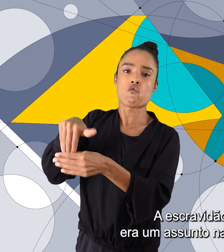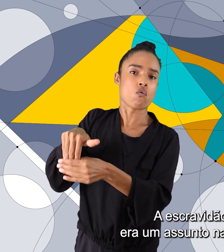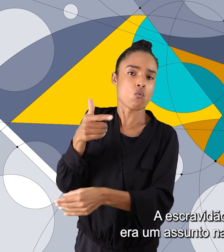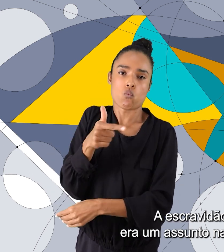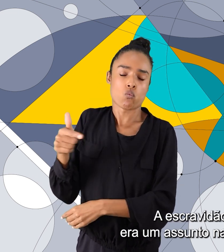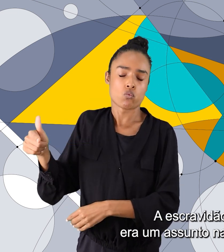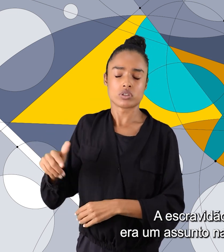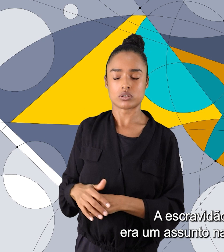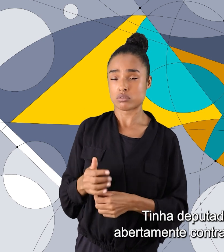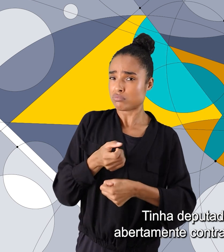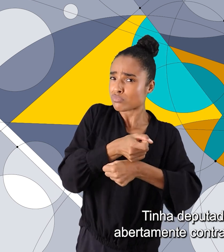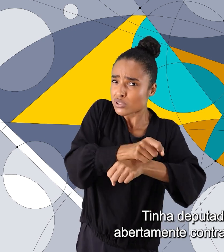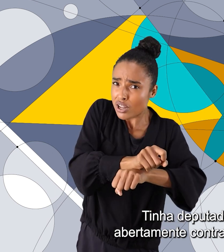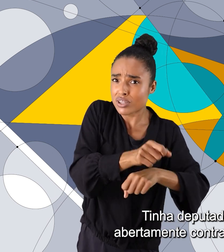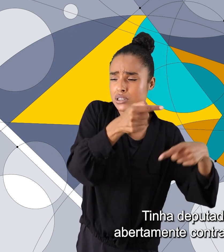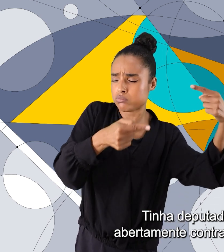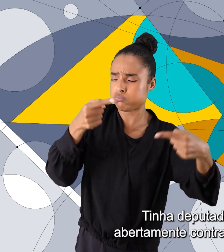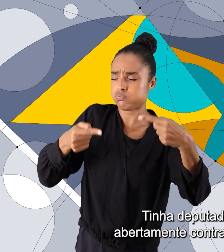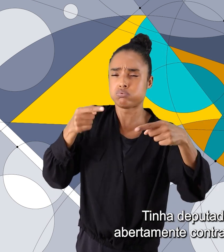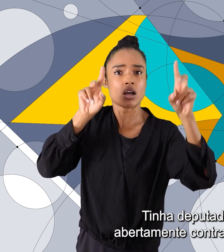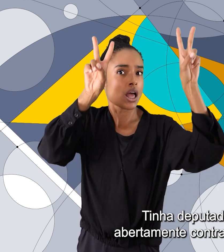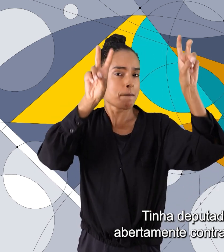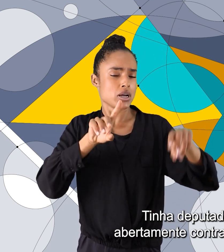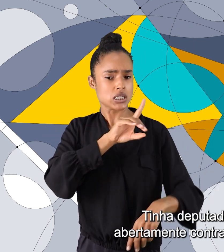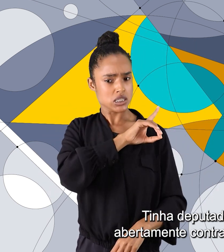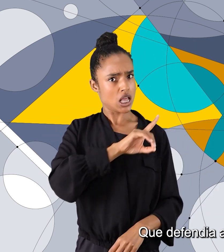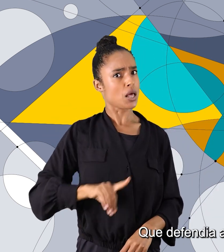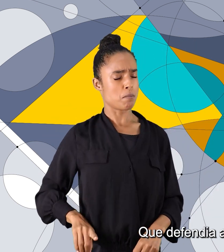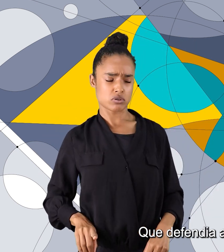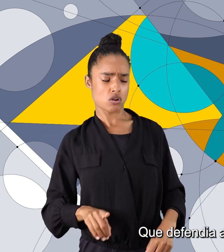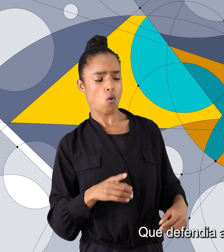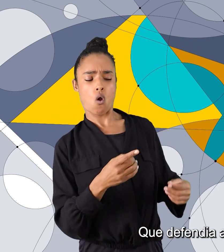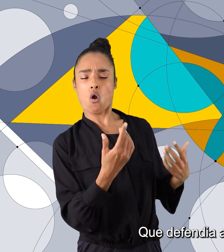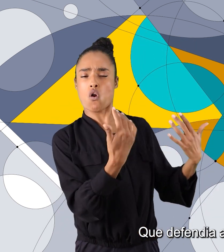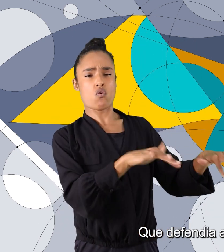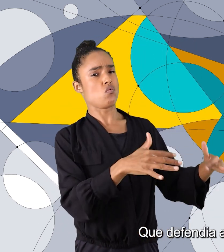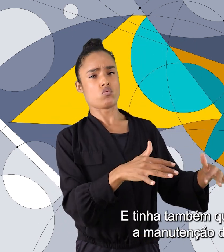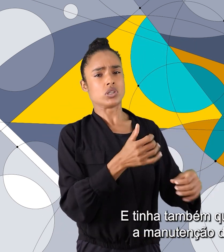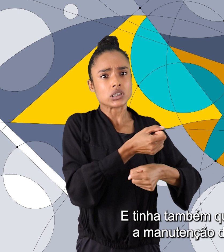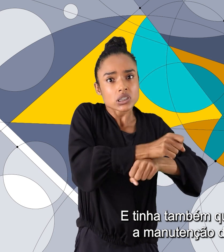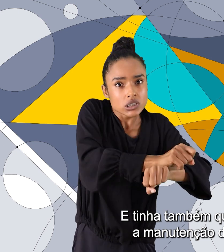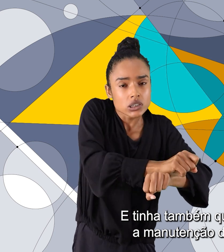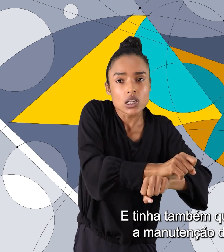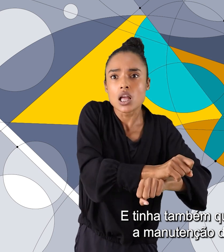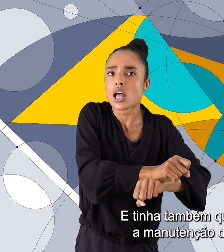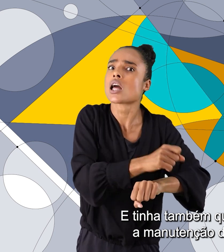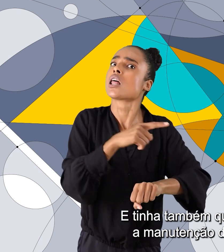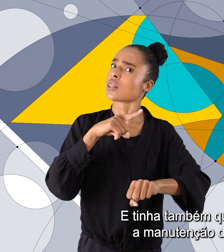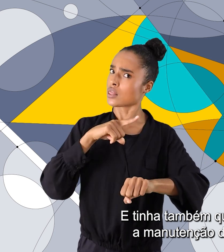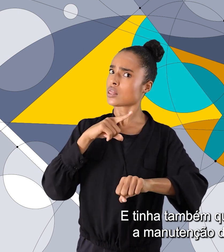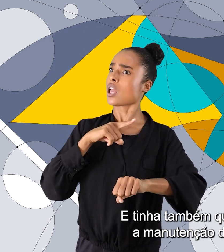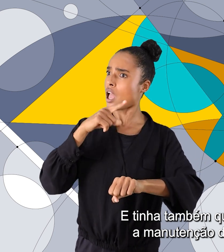um assunto na Assembleia. Tinha deputado que era abertamente contra a escravidão, que defendia a abolição. E tinha também quem defendia